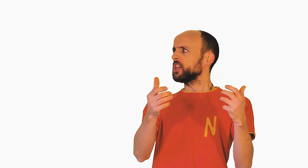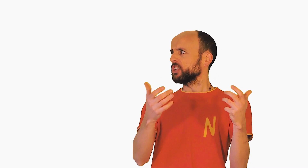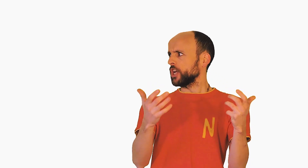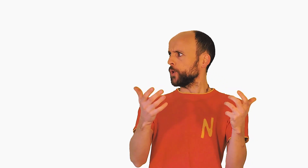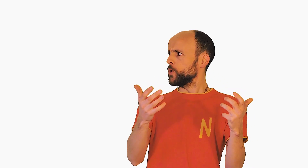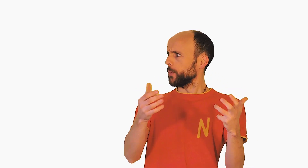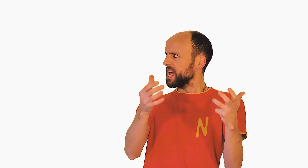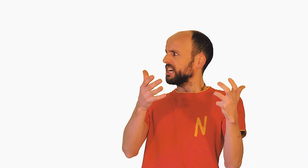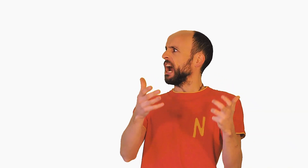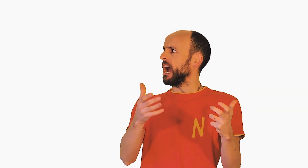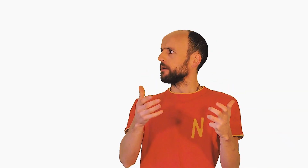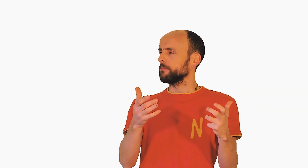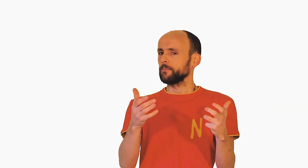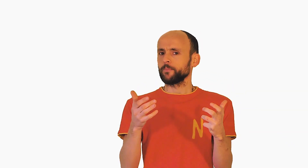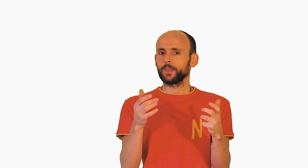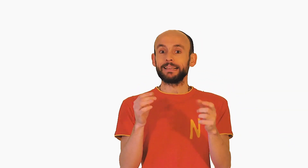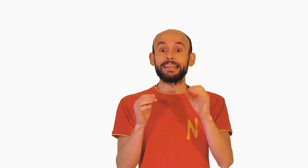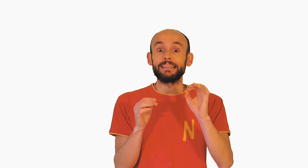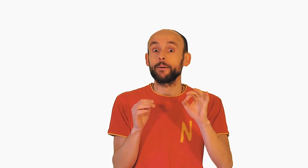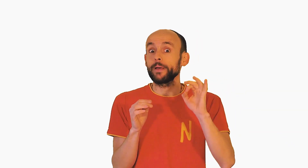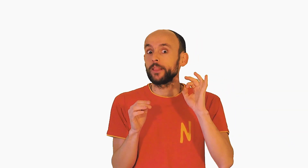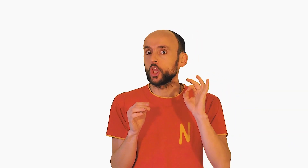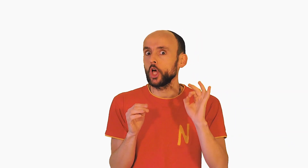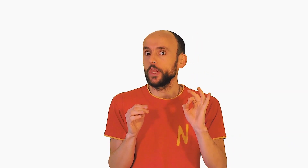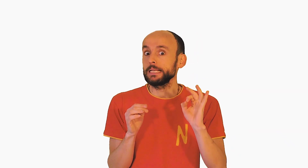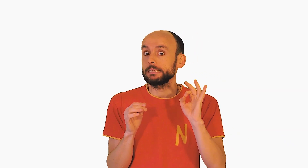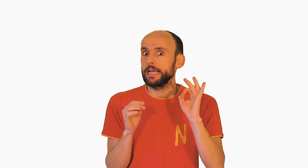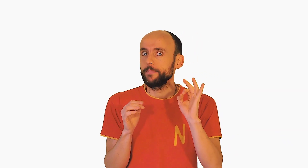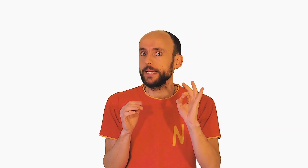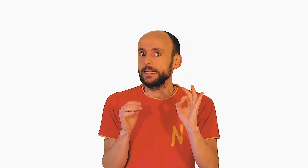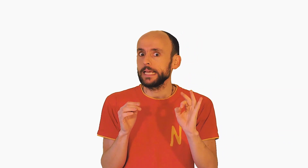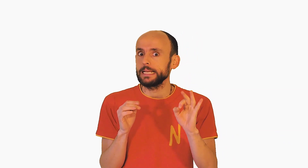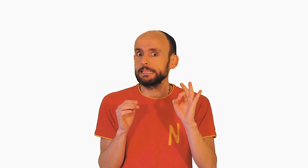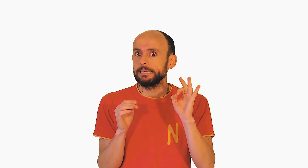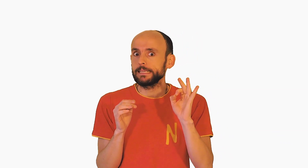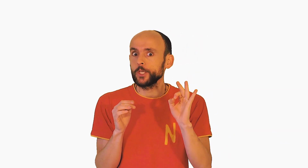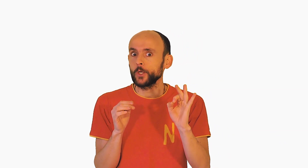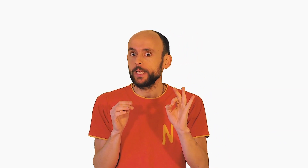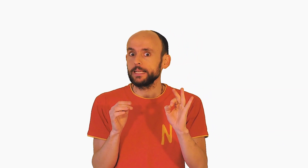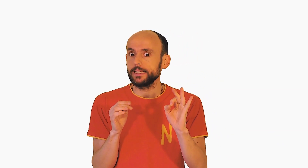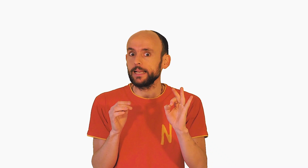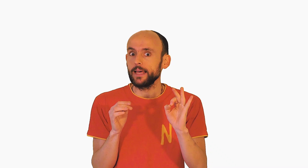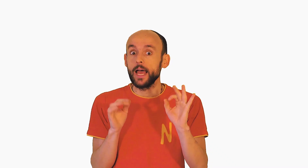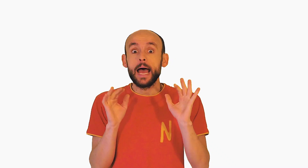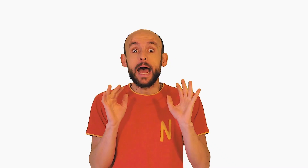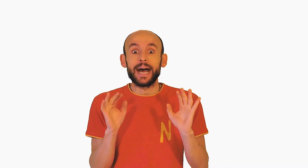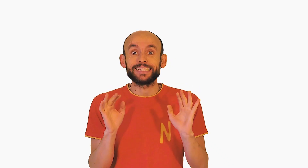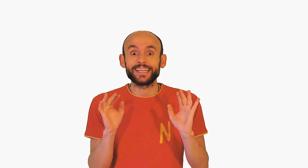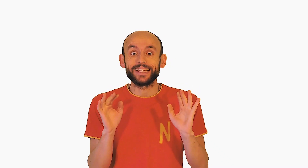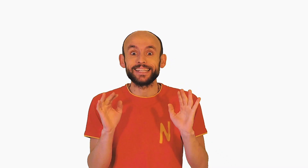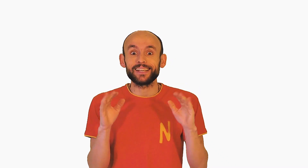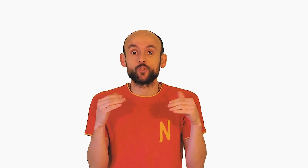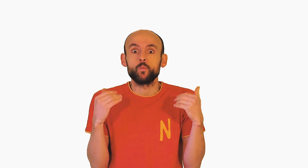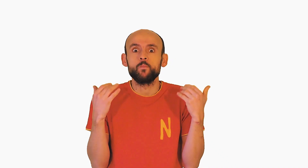el desayuno, vieja!, gritaba todas las mañanas el señor de la cerda antes de irse a su